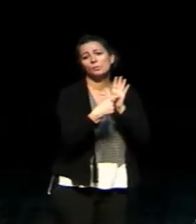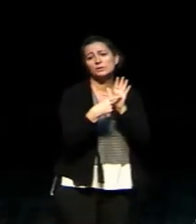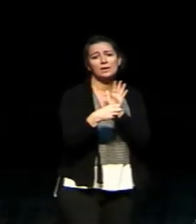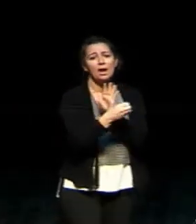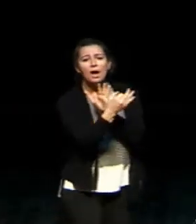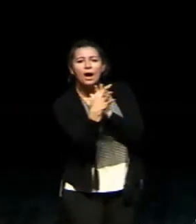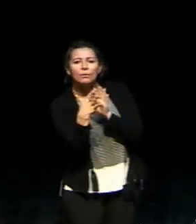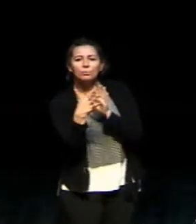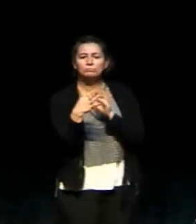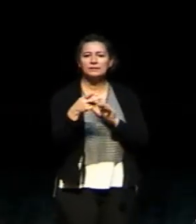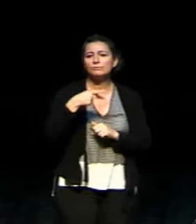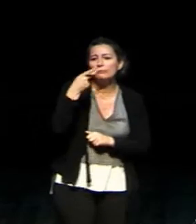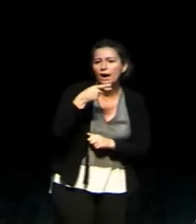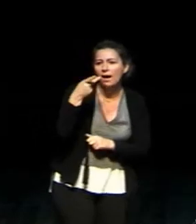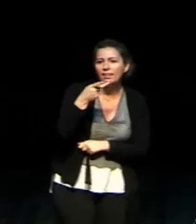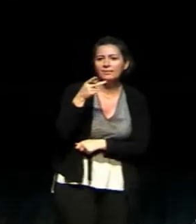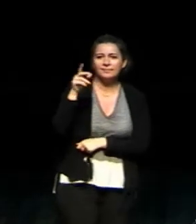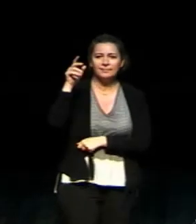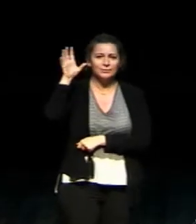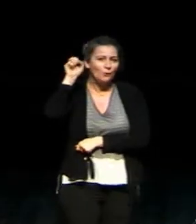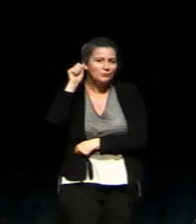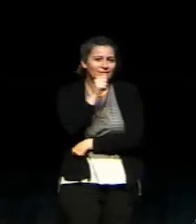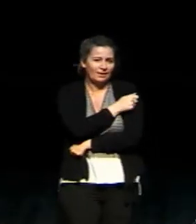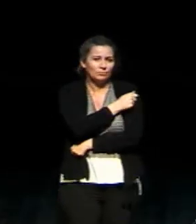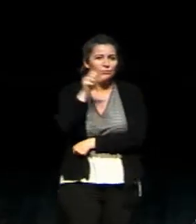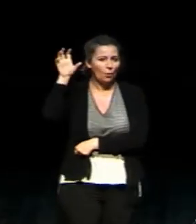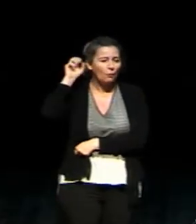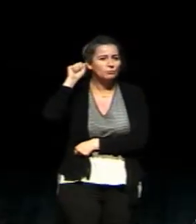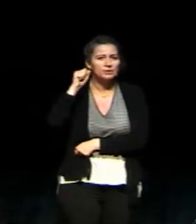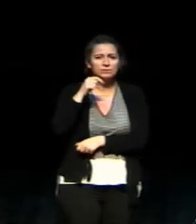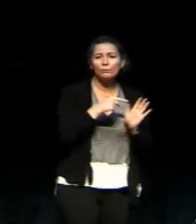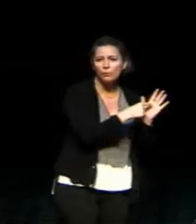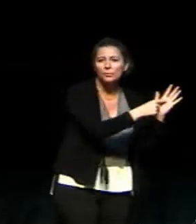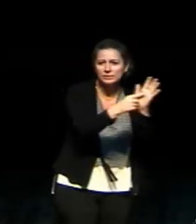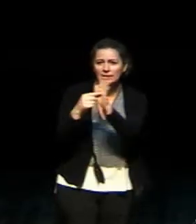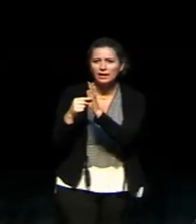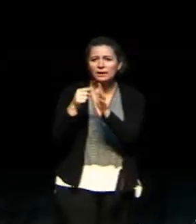E eu não vou mostrar tudo, eu vou mostrar alguns relatos dos alunos ouvintes